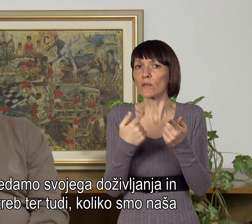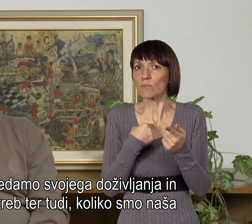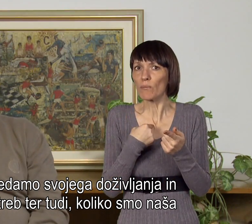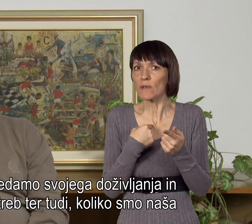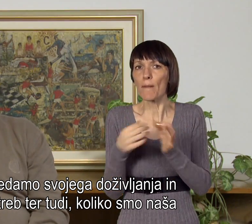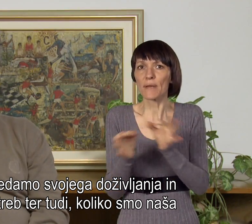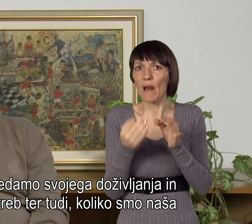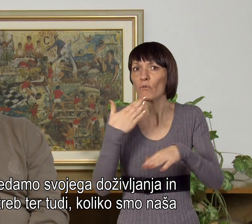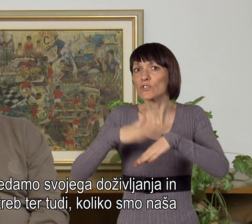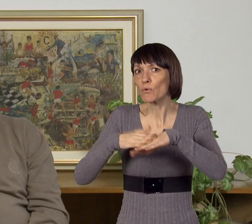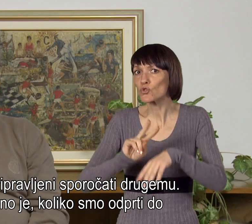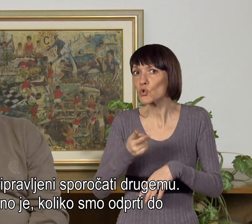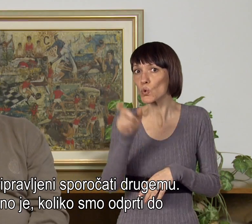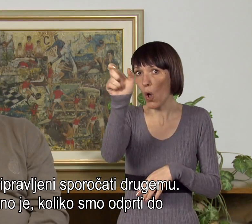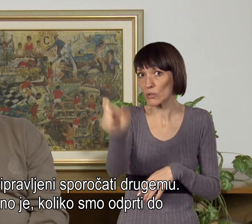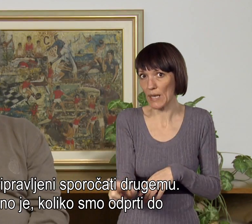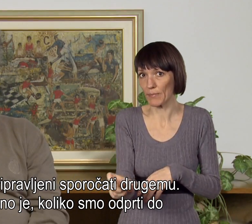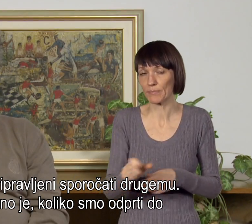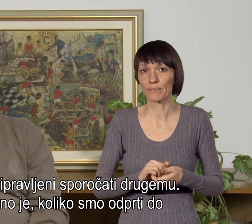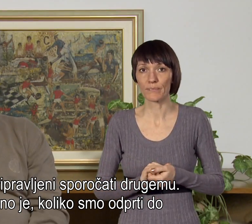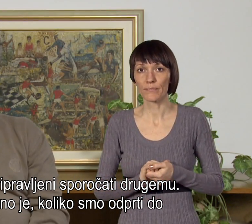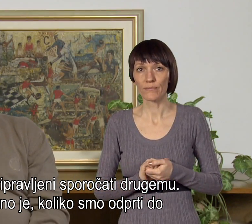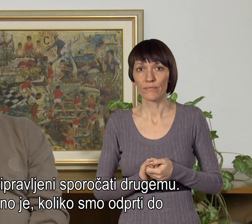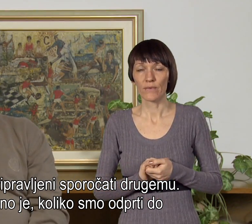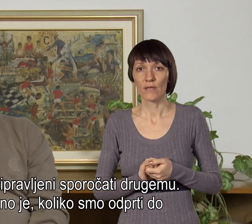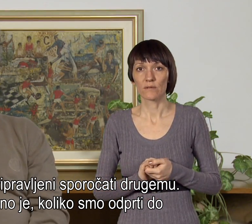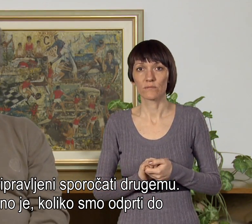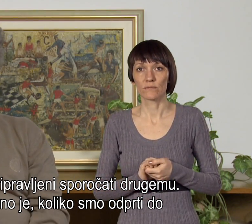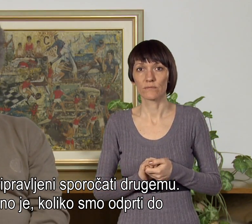to pripravljeni sporočati drugemu.